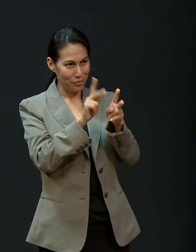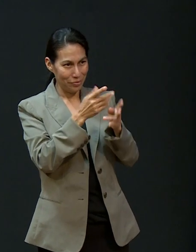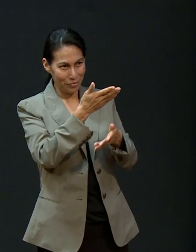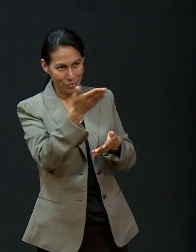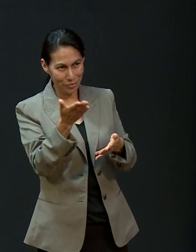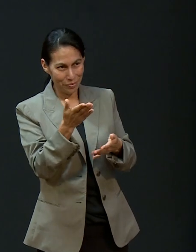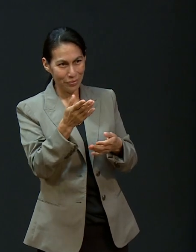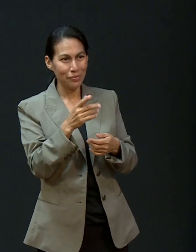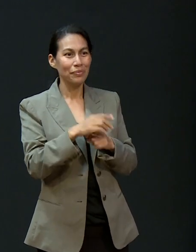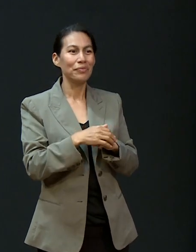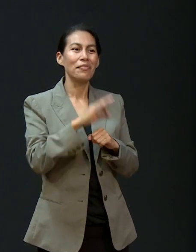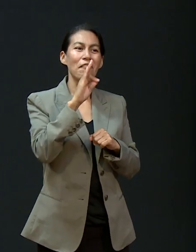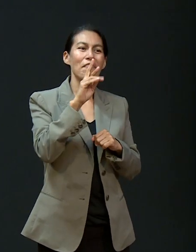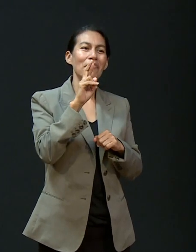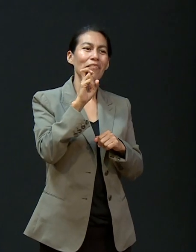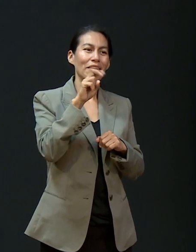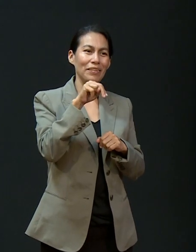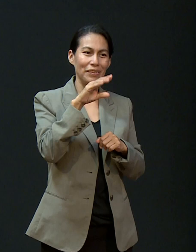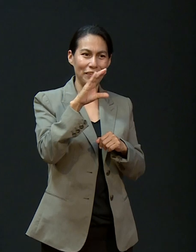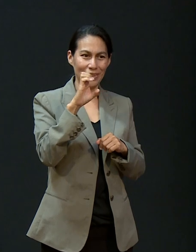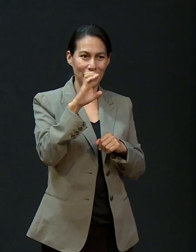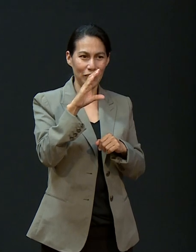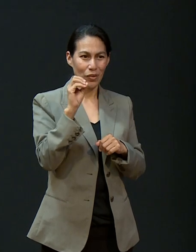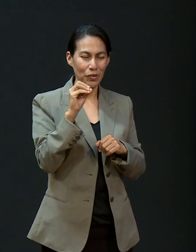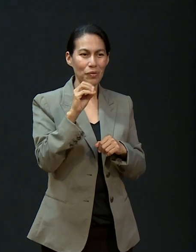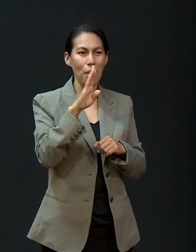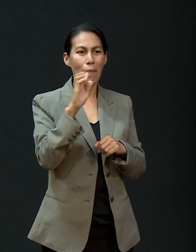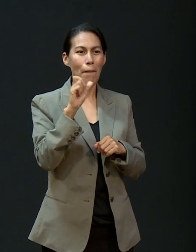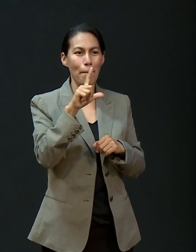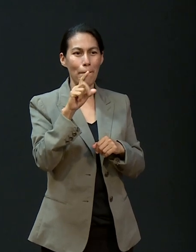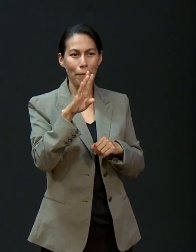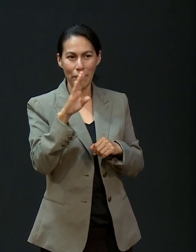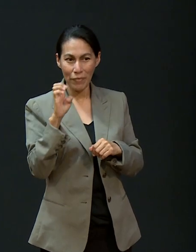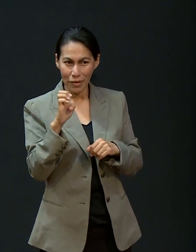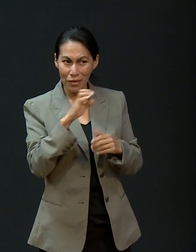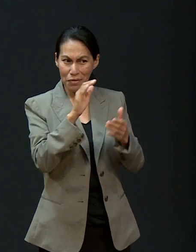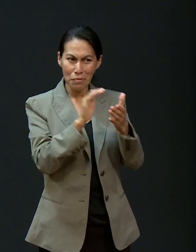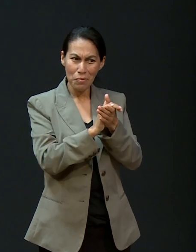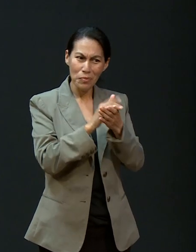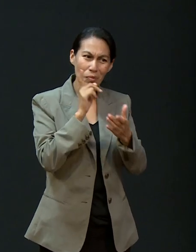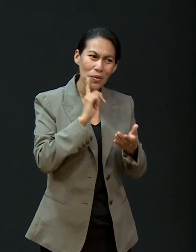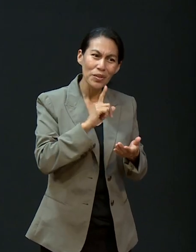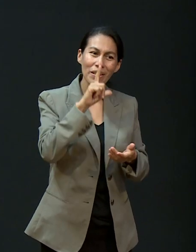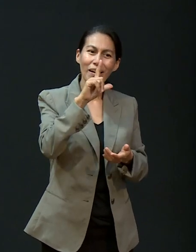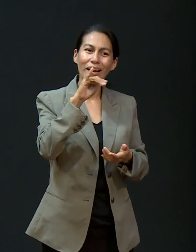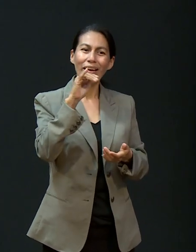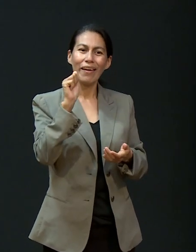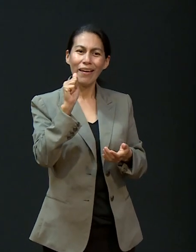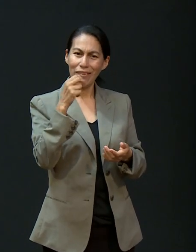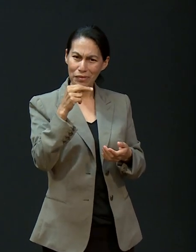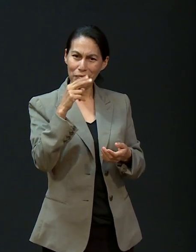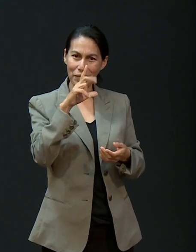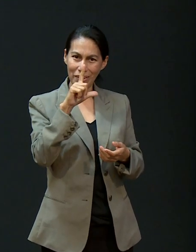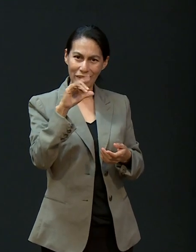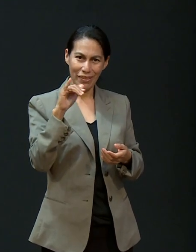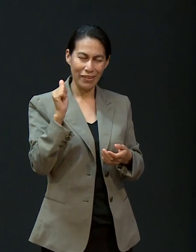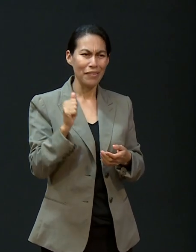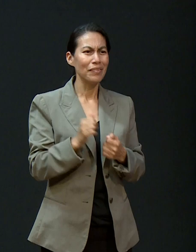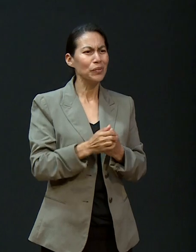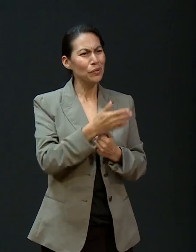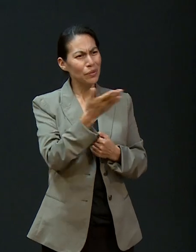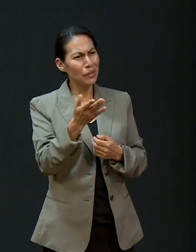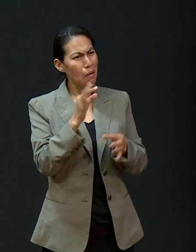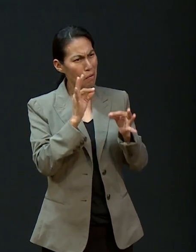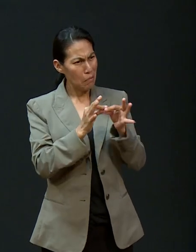esposa Lía. Buenas noches. Buenas noches. Gracias por aceptar la invitación y estar con nosotros platicando sus